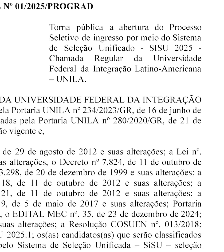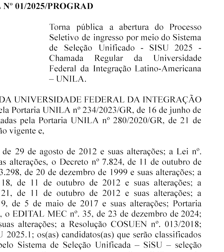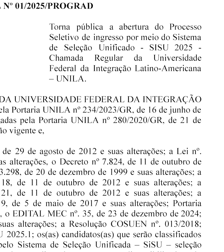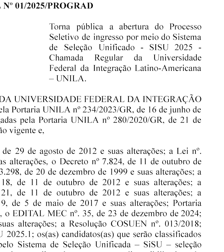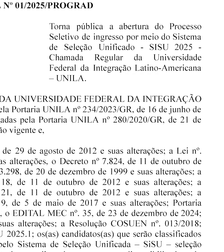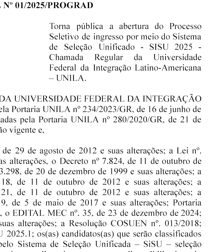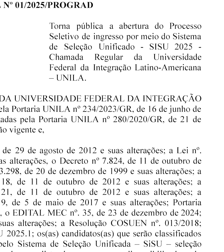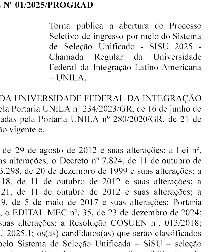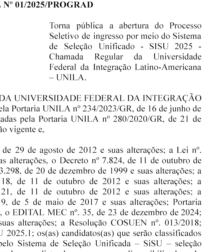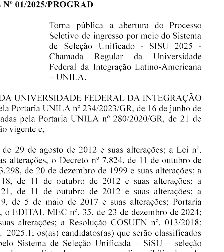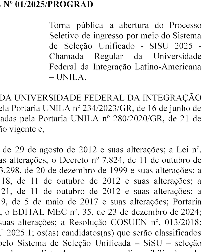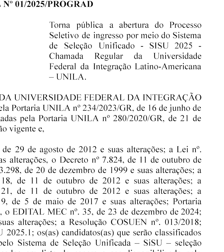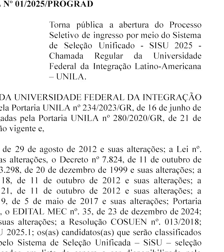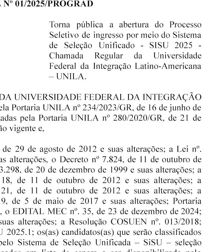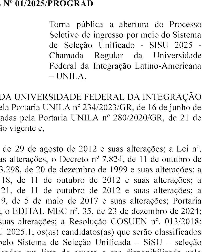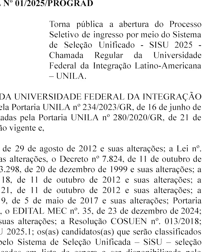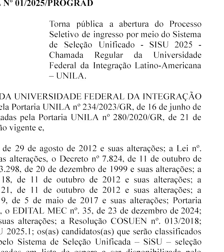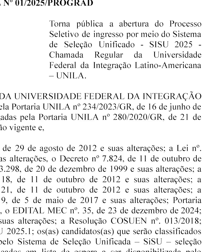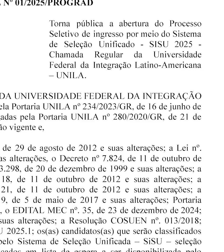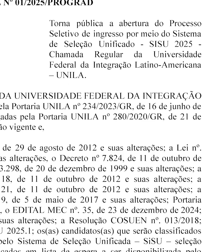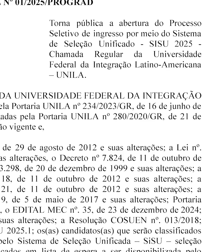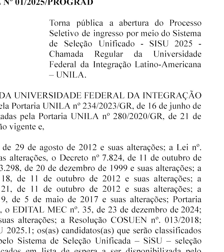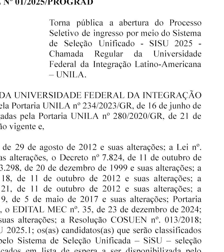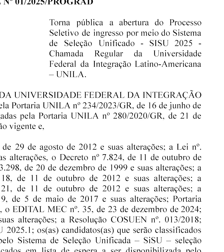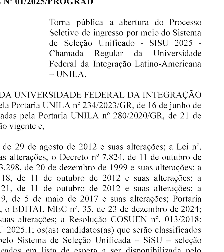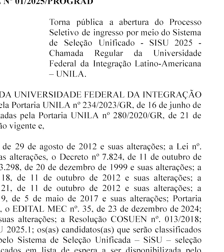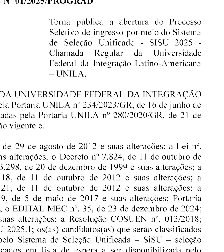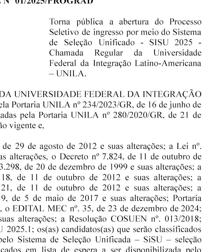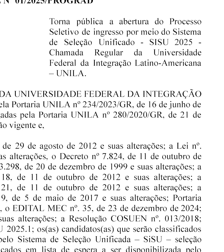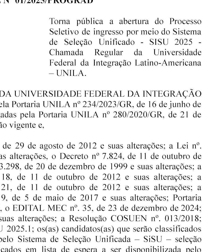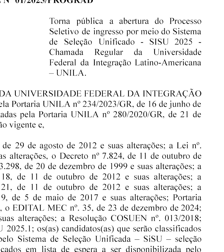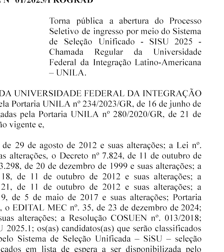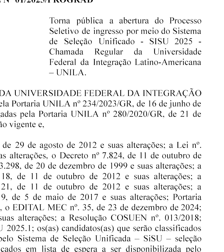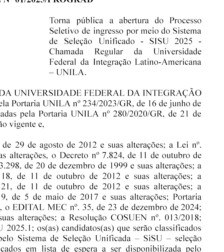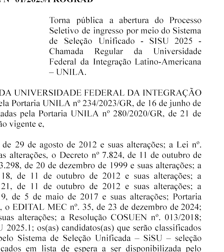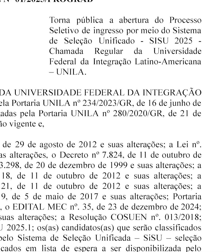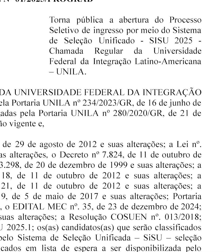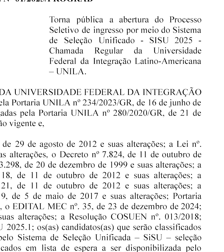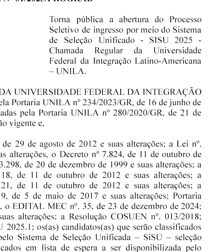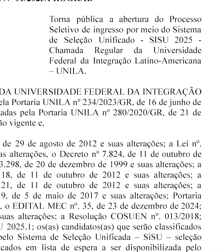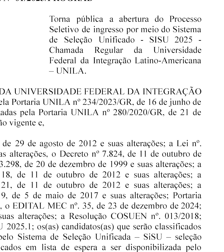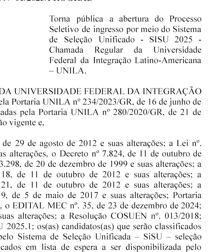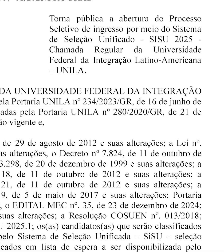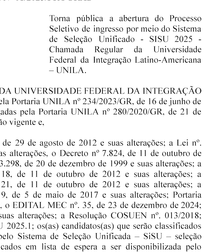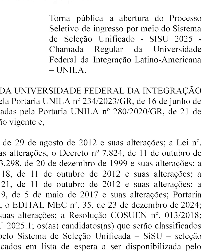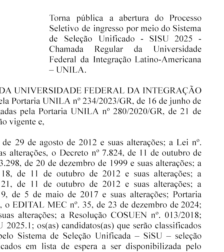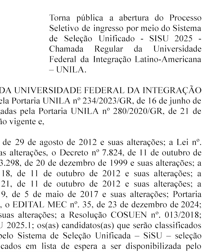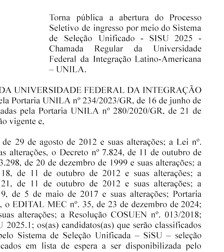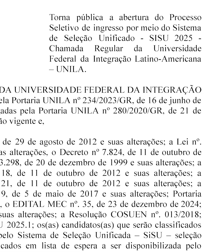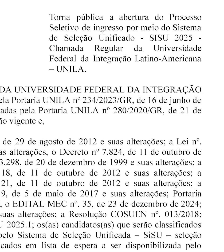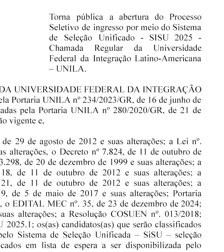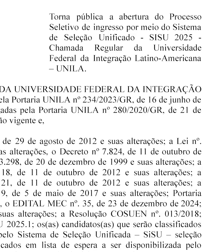de 2017 e suas alterações, Portaria Normativa número 4, de 6 de abril de 2018,